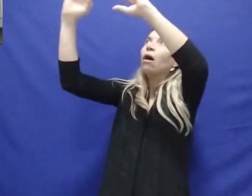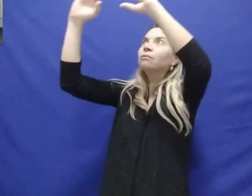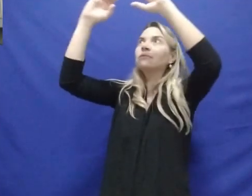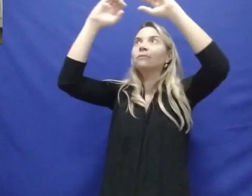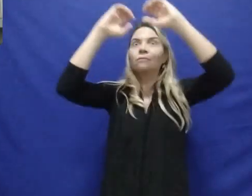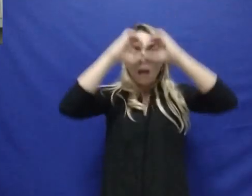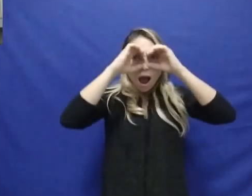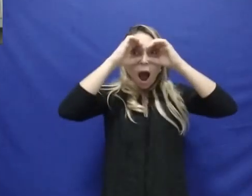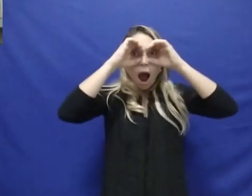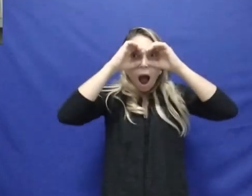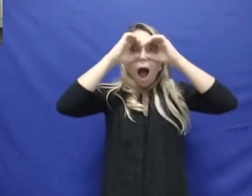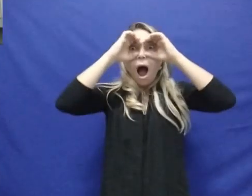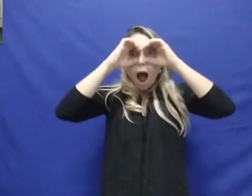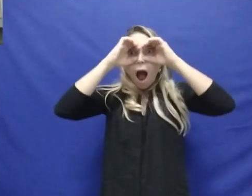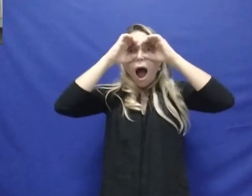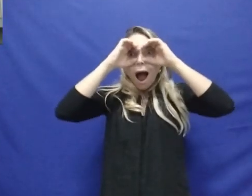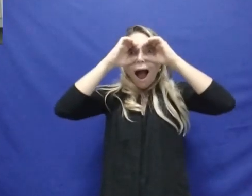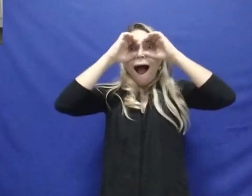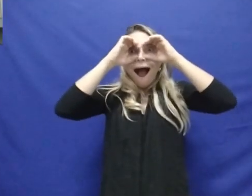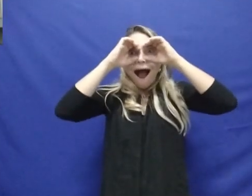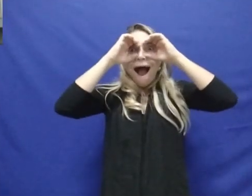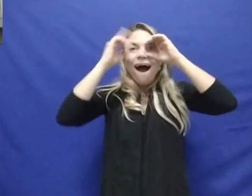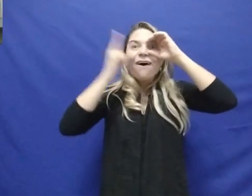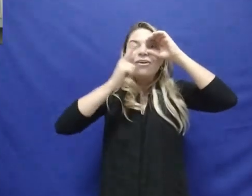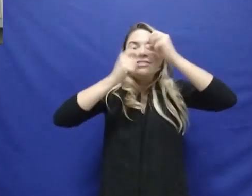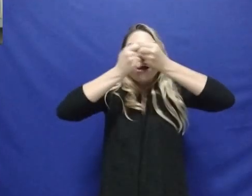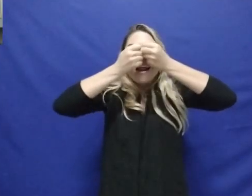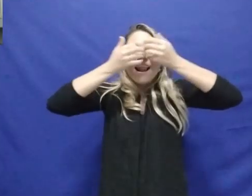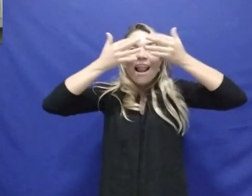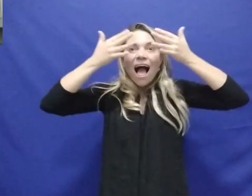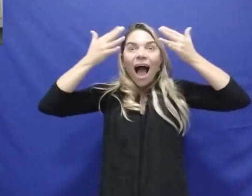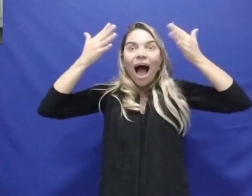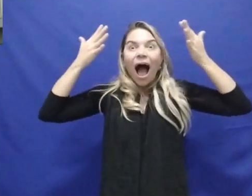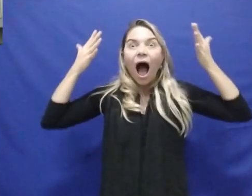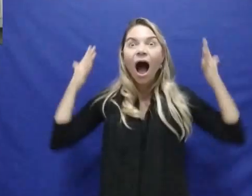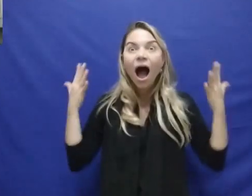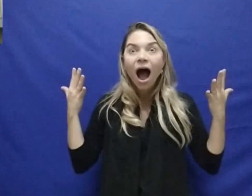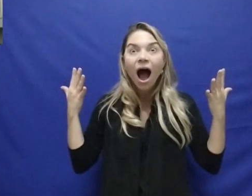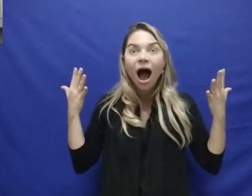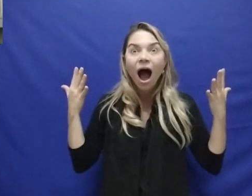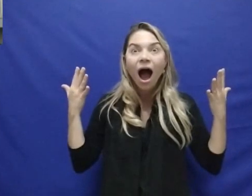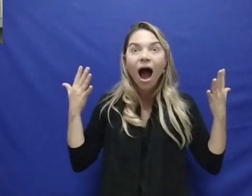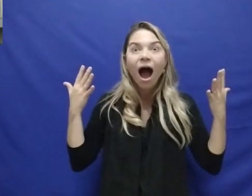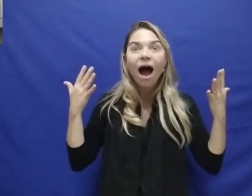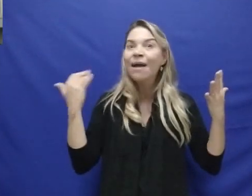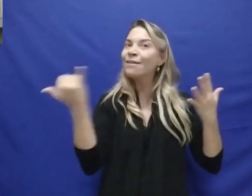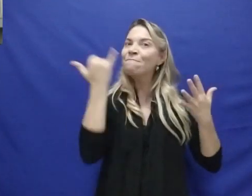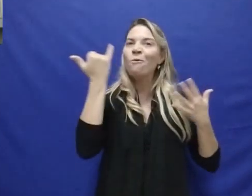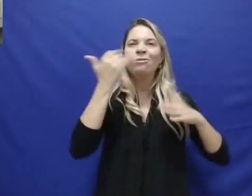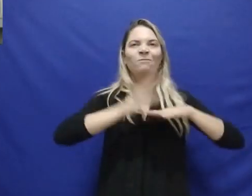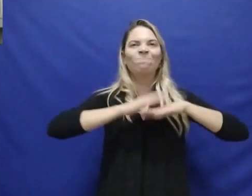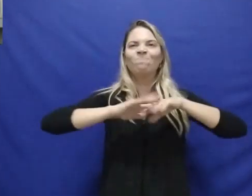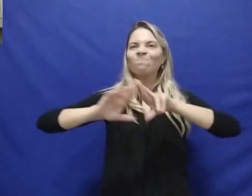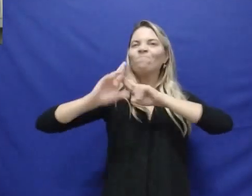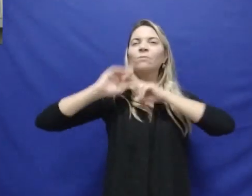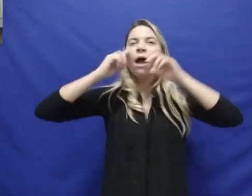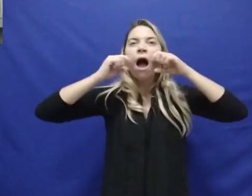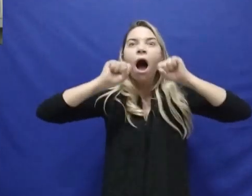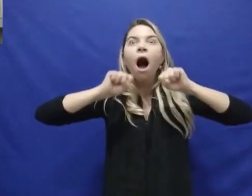de um barro amassado nas mãos daquele que tudo pode fazer. Veja então os frutos que